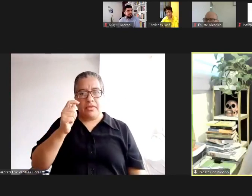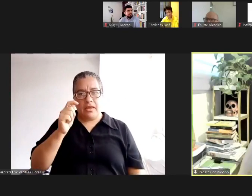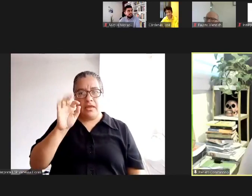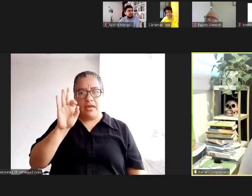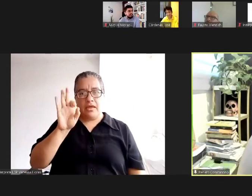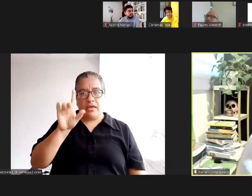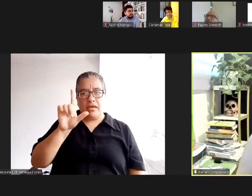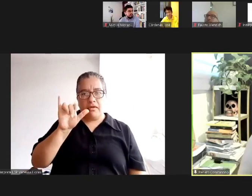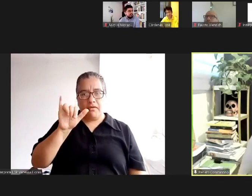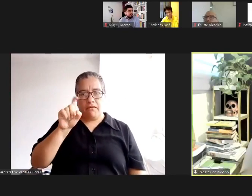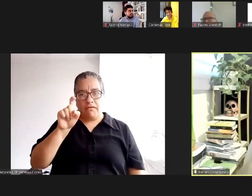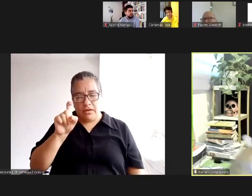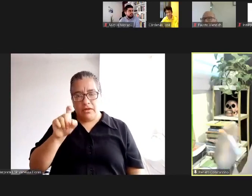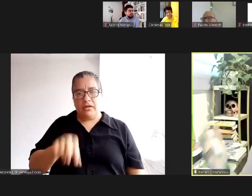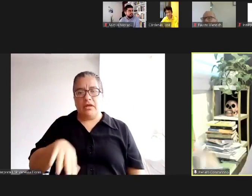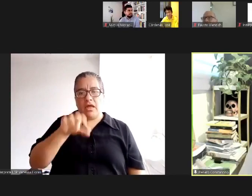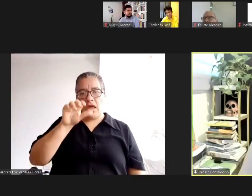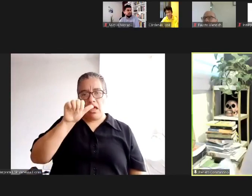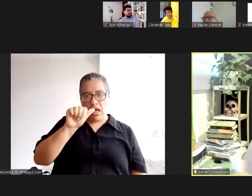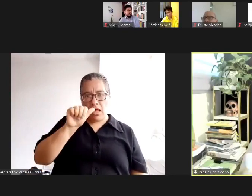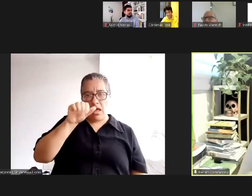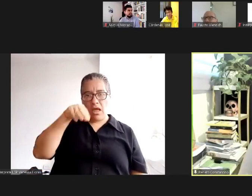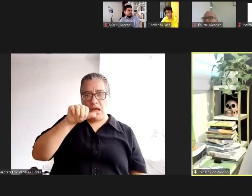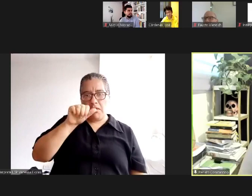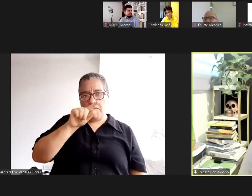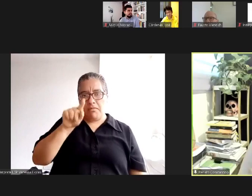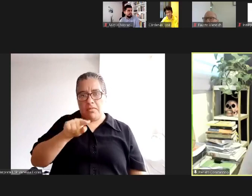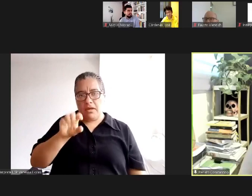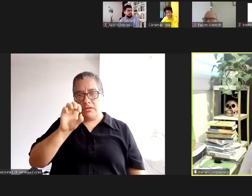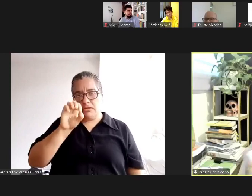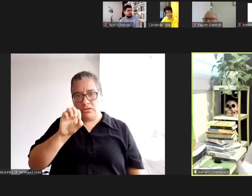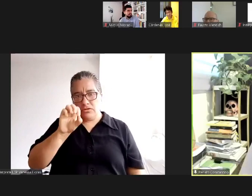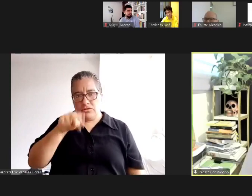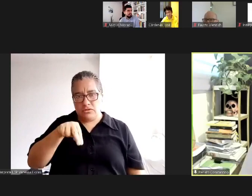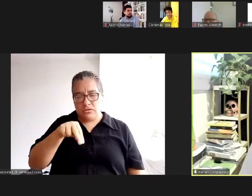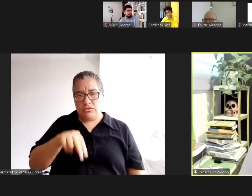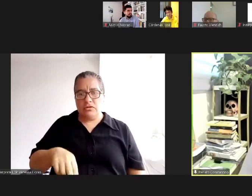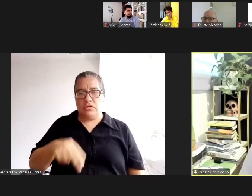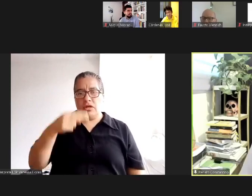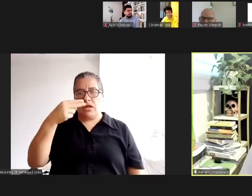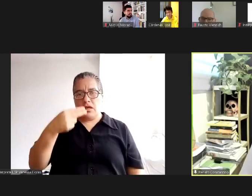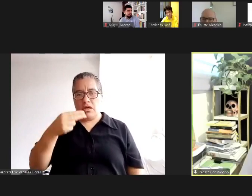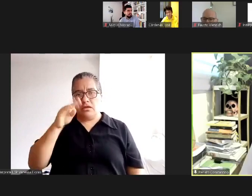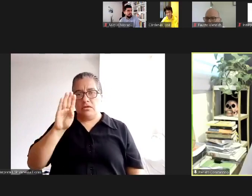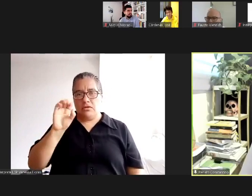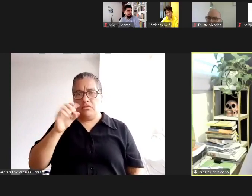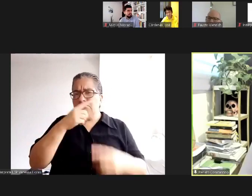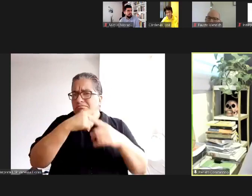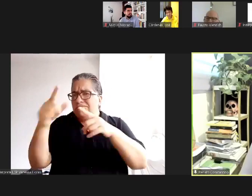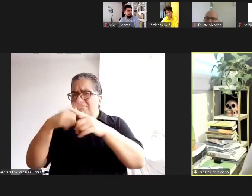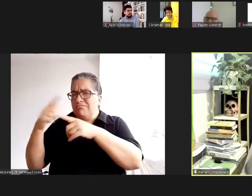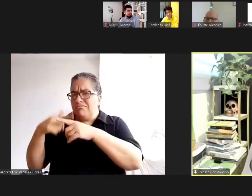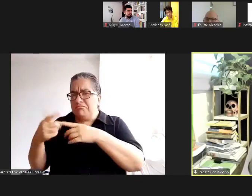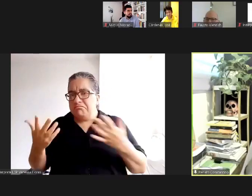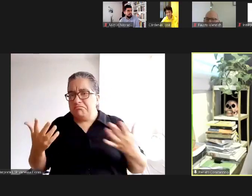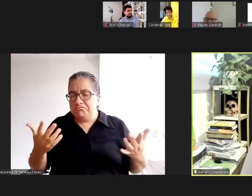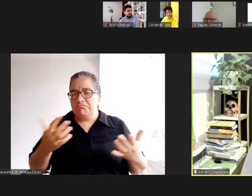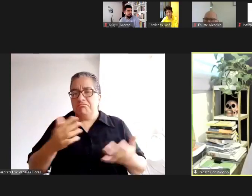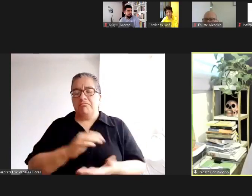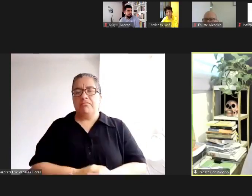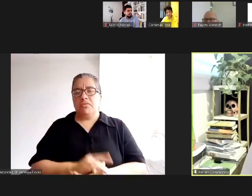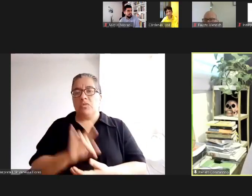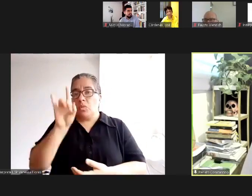Amazon, HBO, la que se te ocurra, y que muchas de ellas, a partir principalmente de